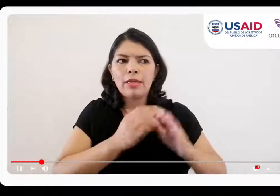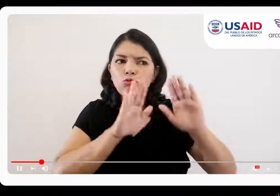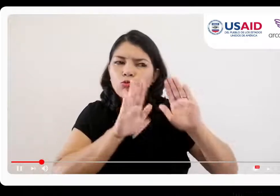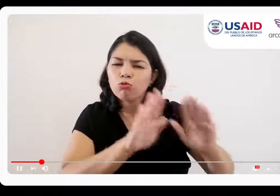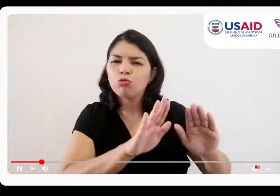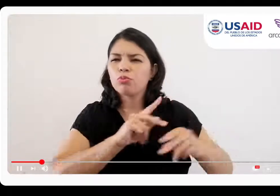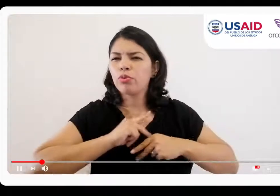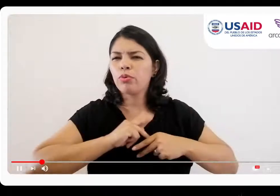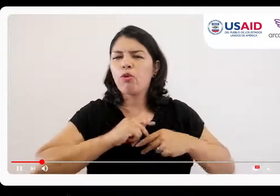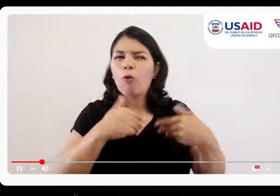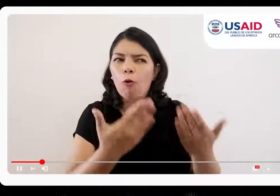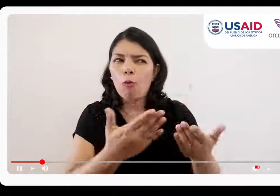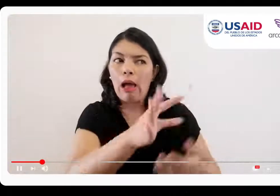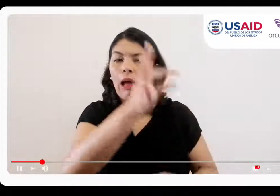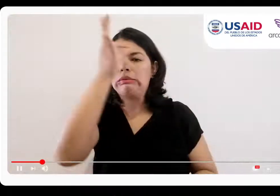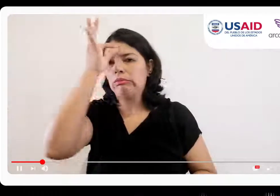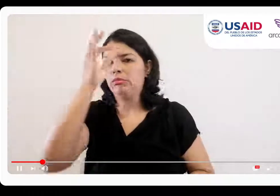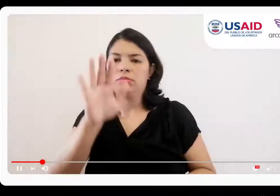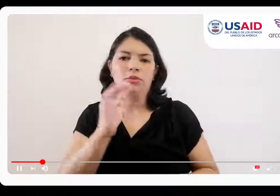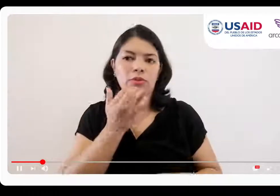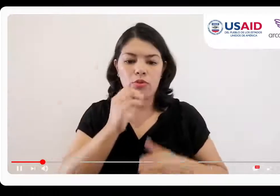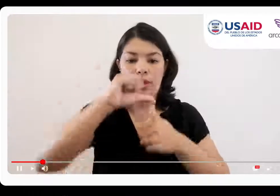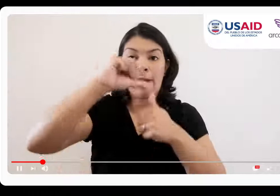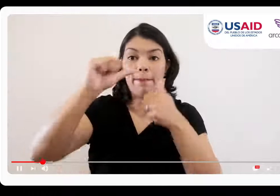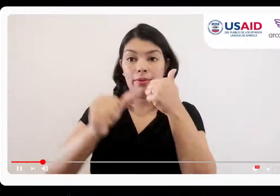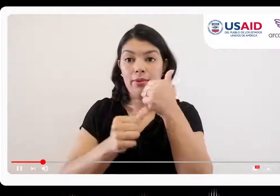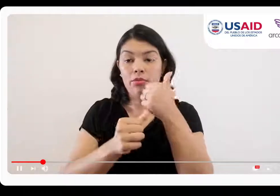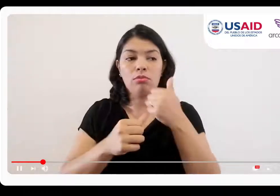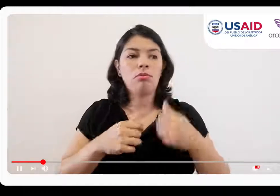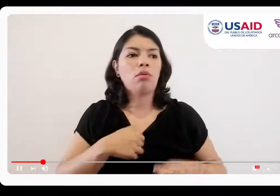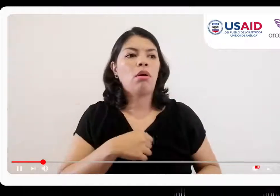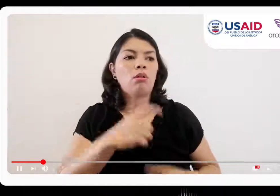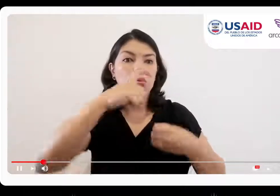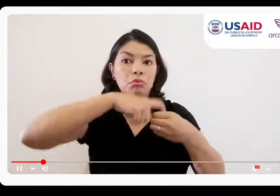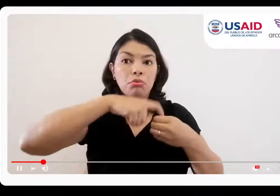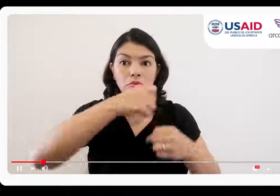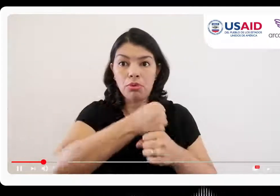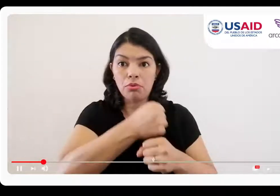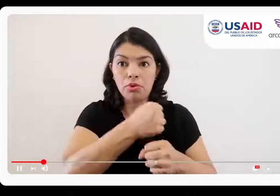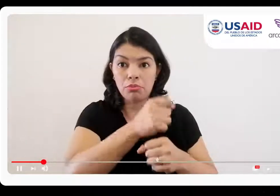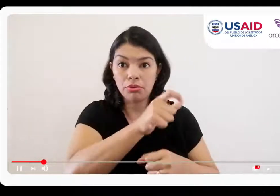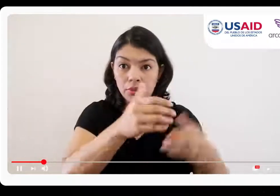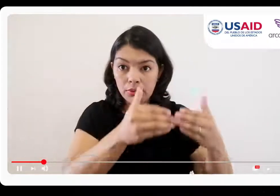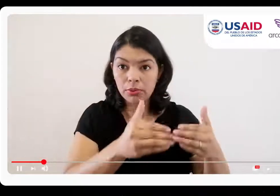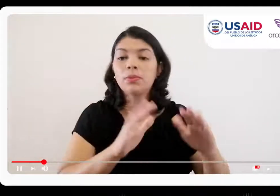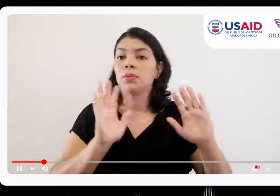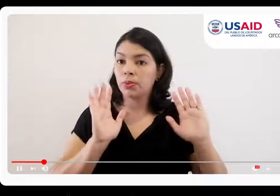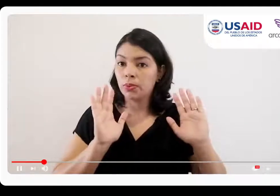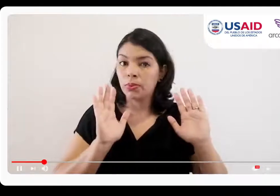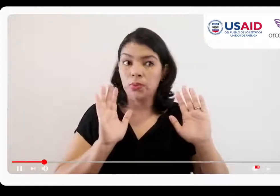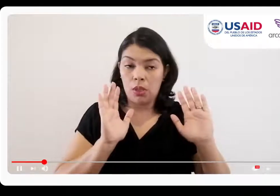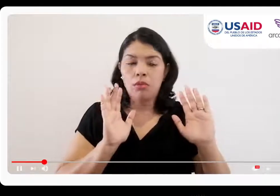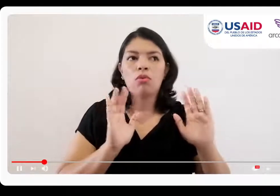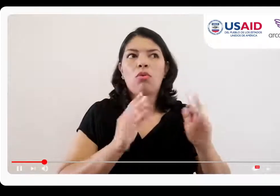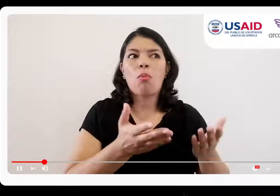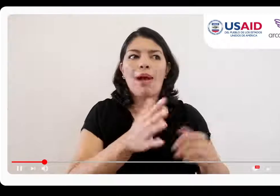ejemplo, en Apartadó, si vamos a generar inclusión laboral de las personas con discapacidad, pues tener en cuenta que ellas también pueden